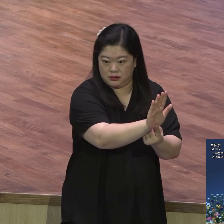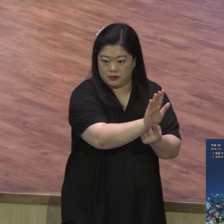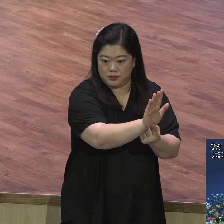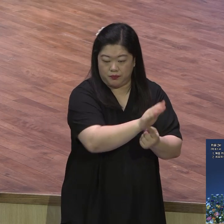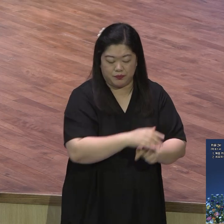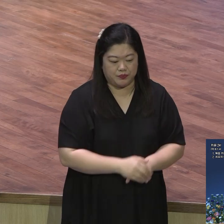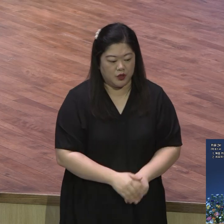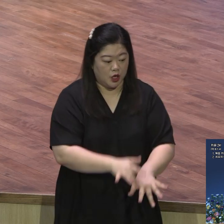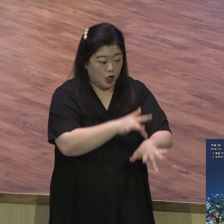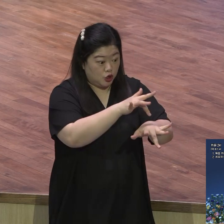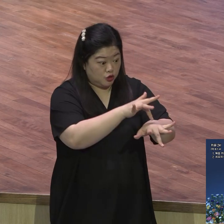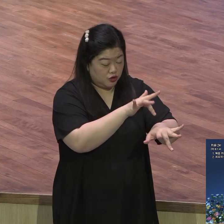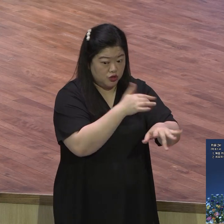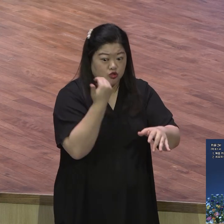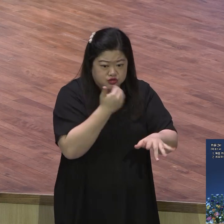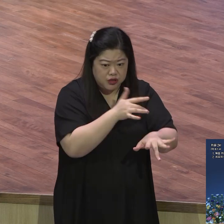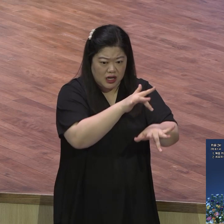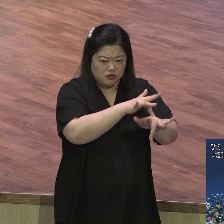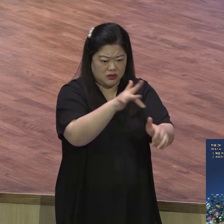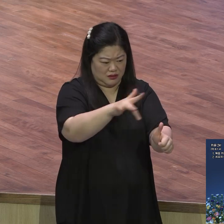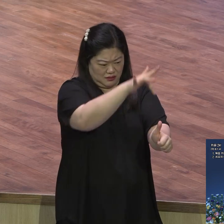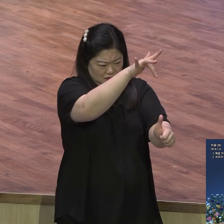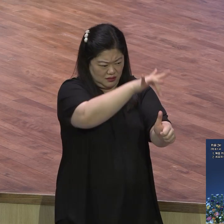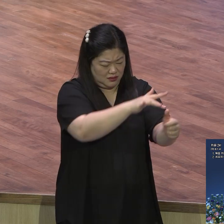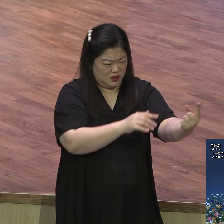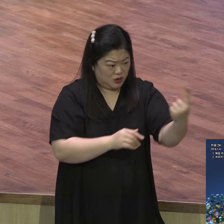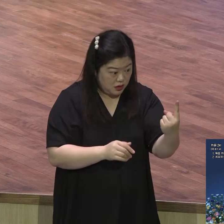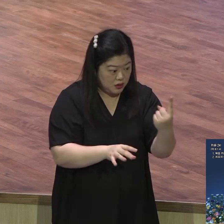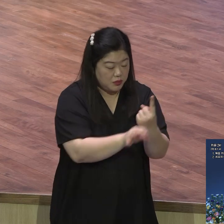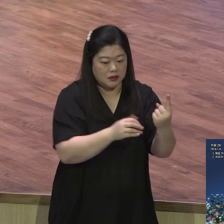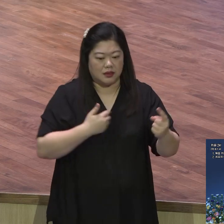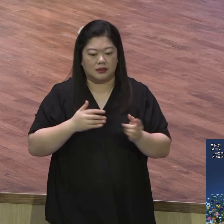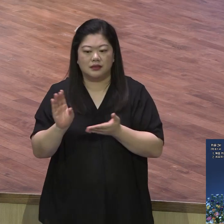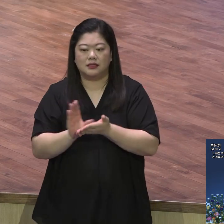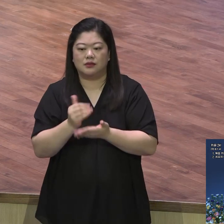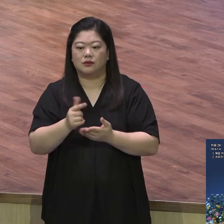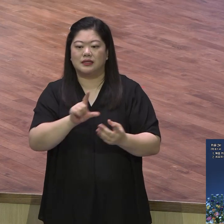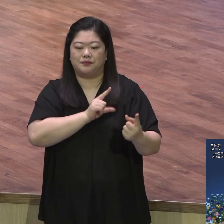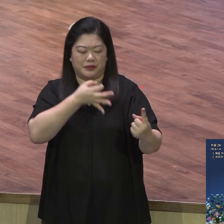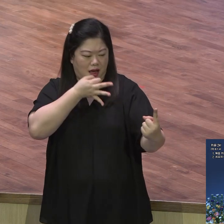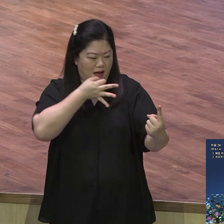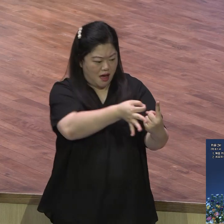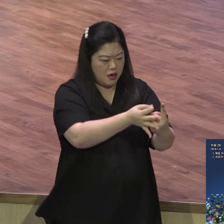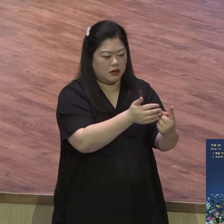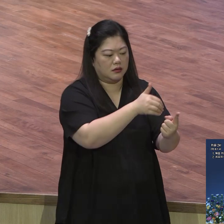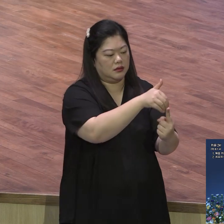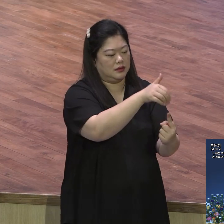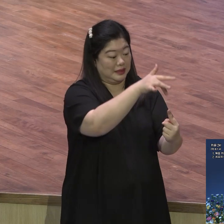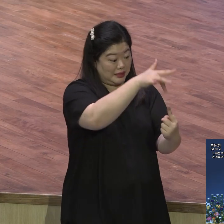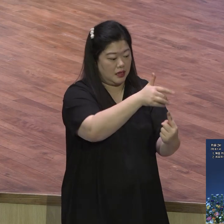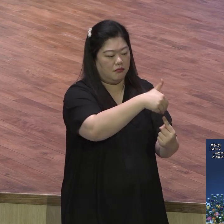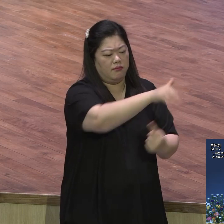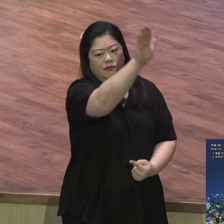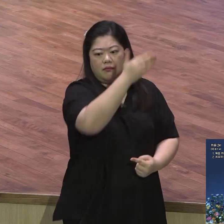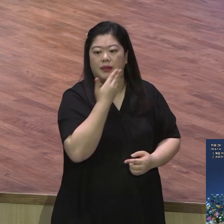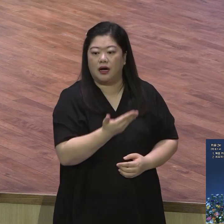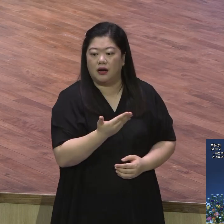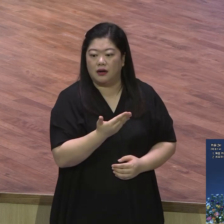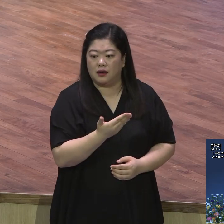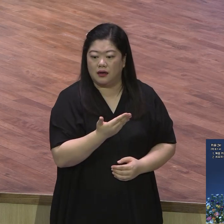쫓아낸 권세를 주시더라 귀신을 쫓아낸 권세 성경은요 예수 그리스도 이름에 담긴 놀라운